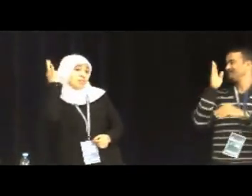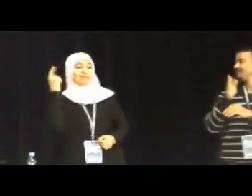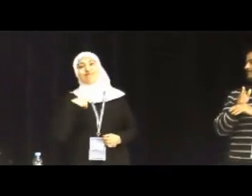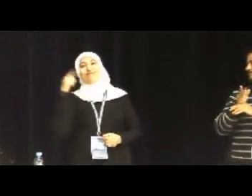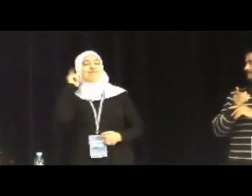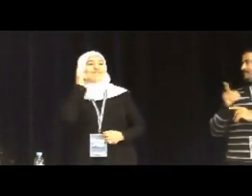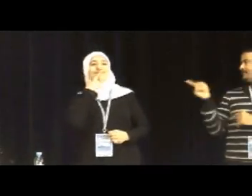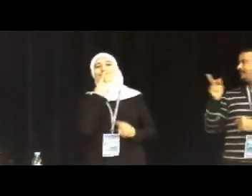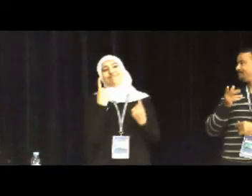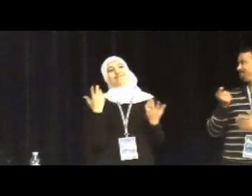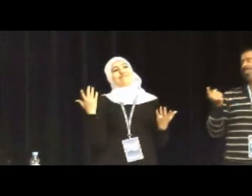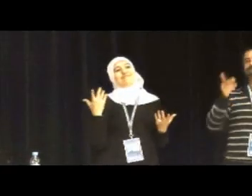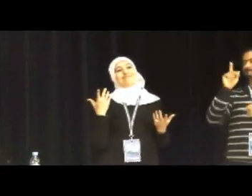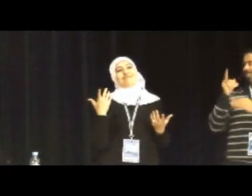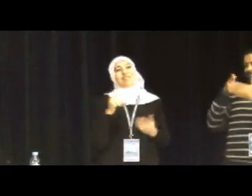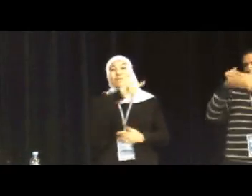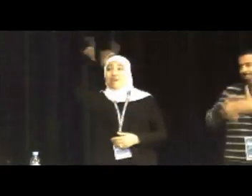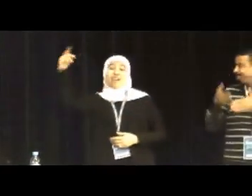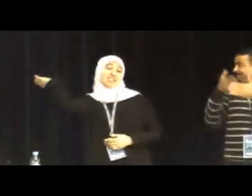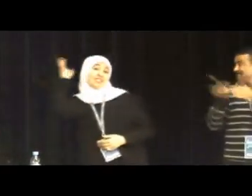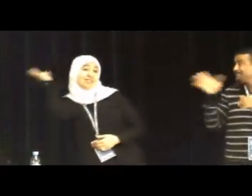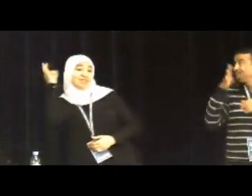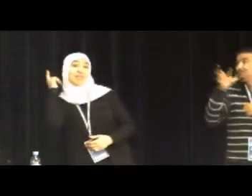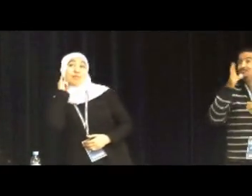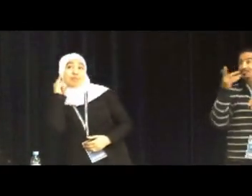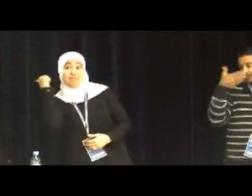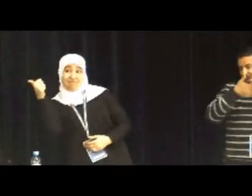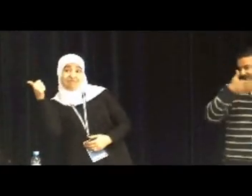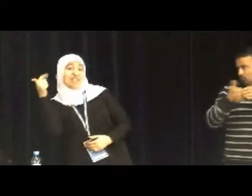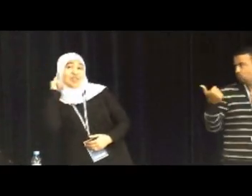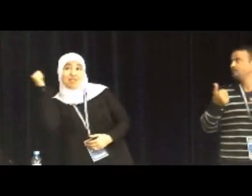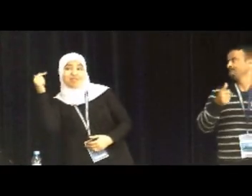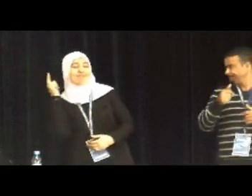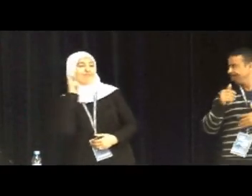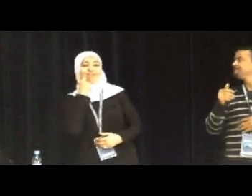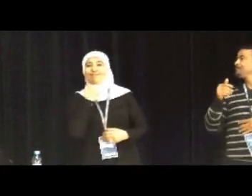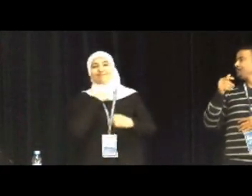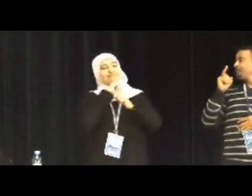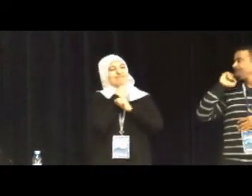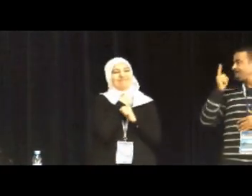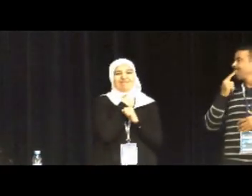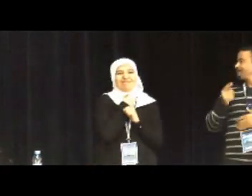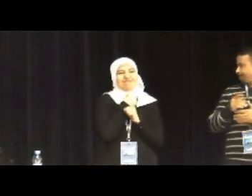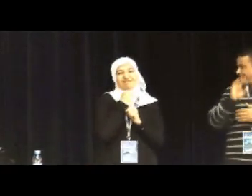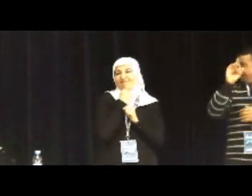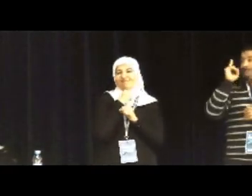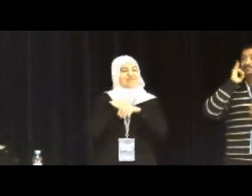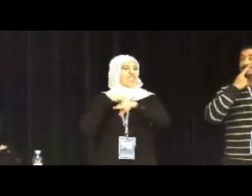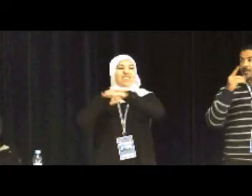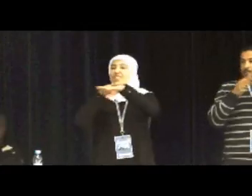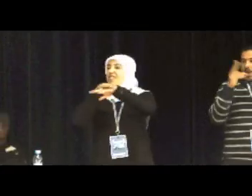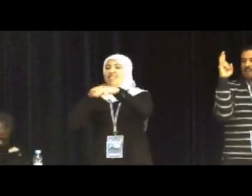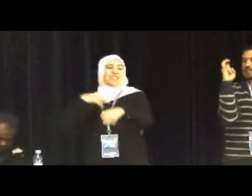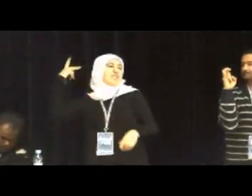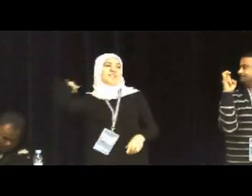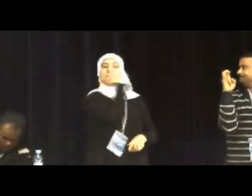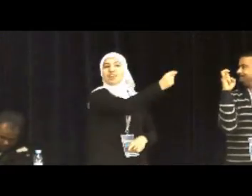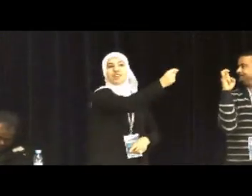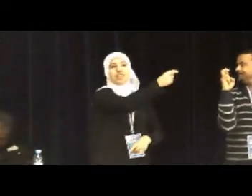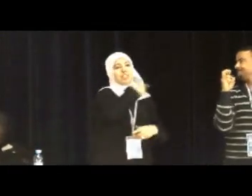غالبا الأم ديالي المرة الأولى دخلت المدرسة ديال التعليم العادي لقيت مشكل، لأن كاين مشكل ديال التواصل